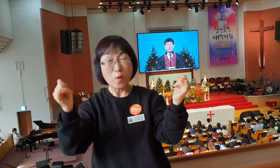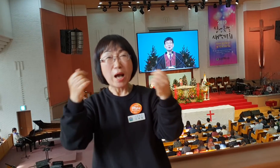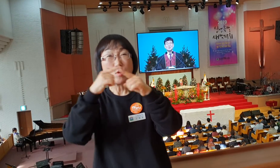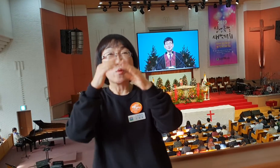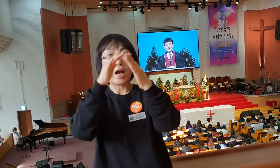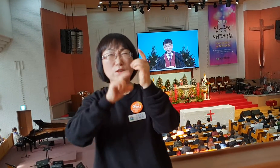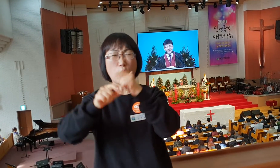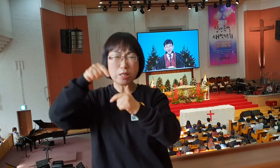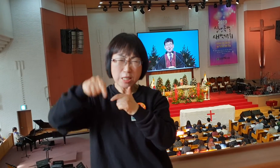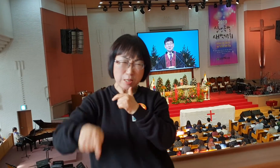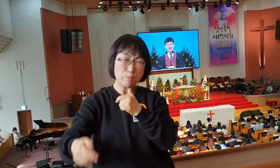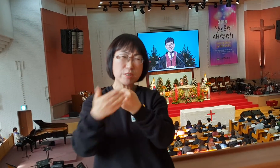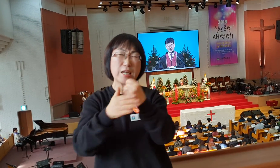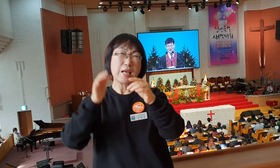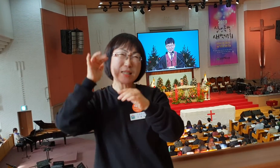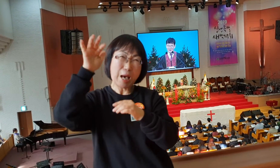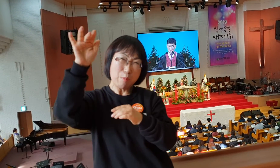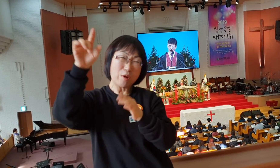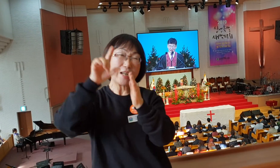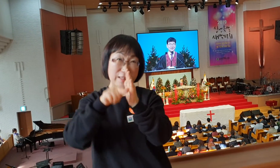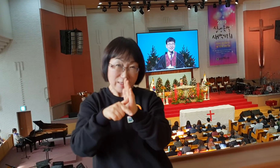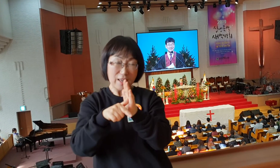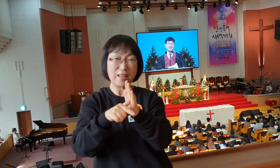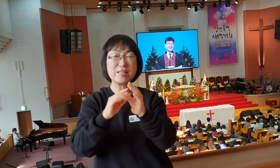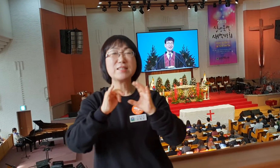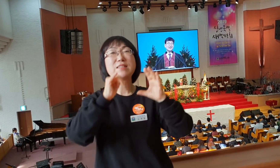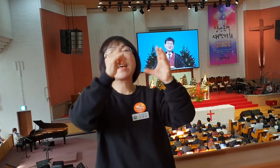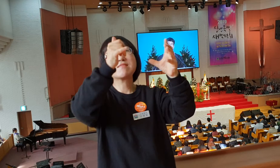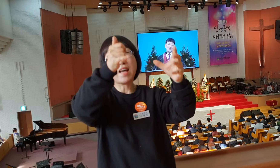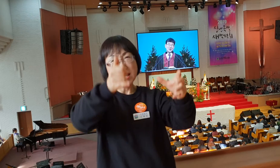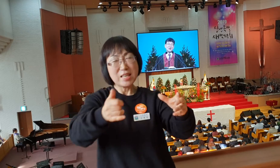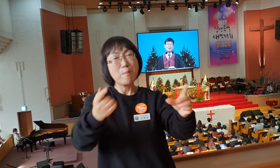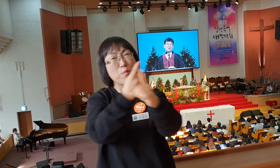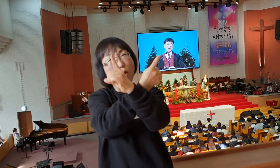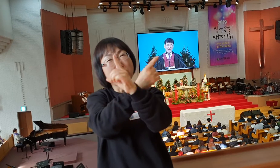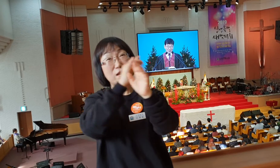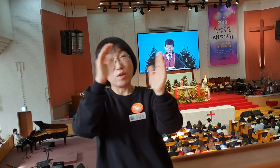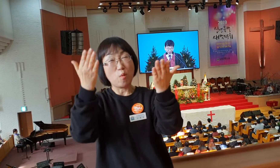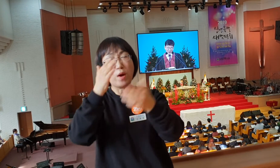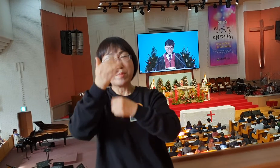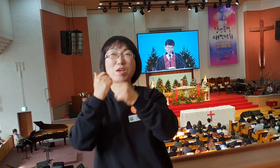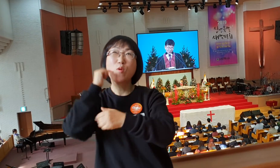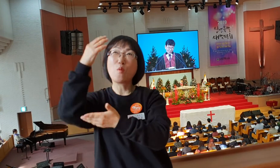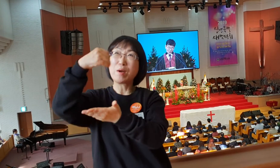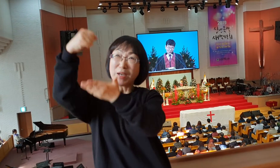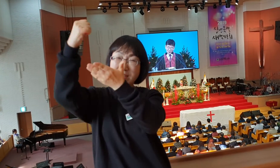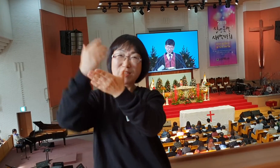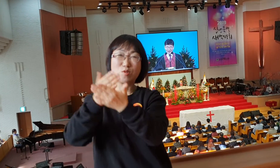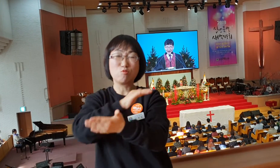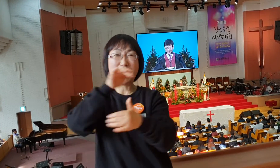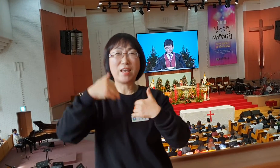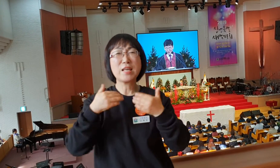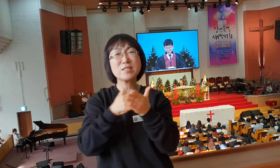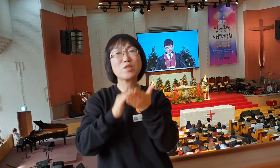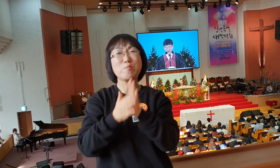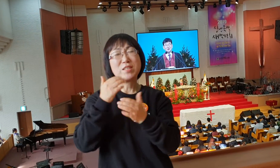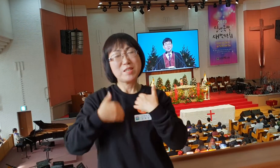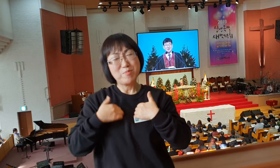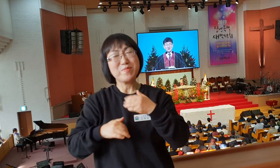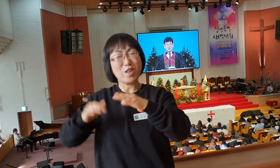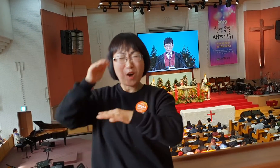더 크고 깊은 은혜를 삼아오며 나갈 때 이 세상이 변화되고 하나님의 영광 받으시고 또 우리에게는 한량없는